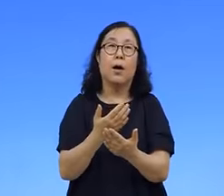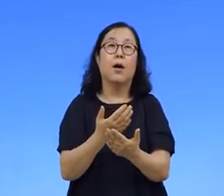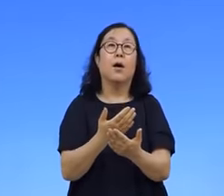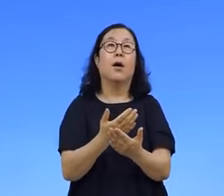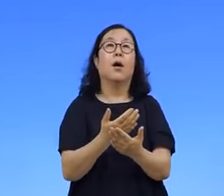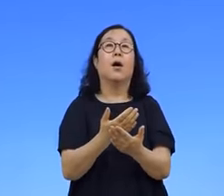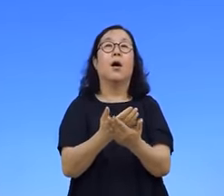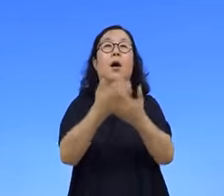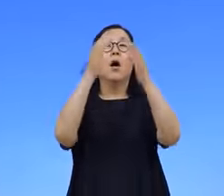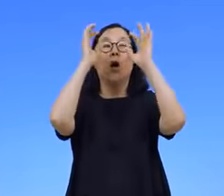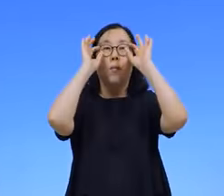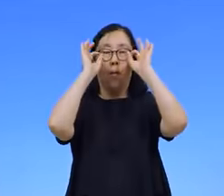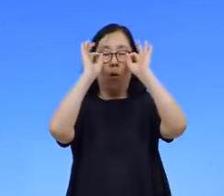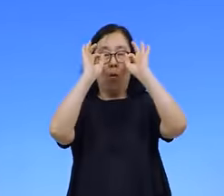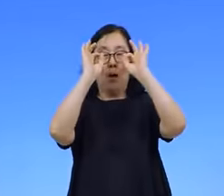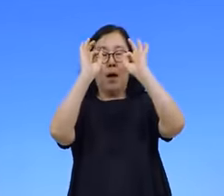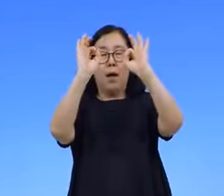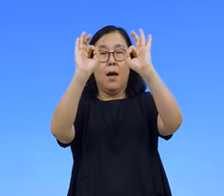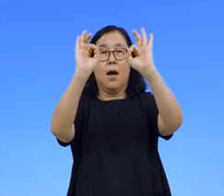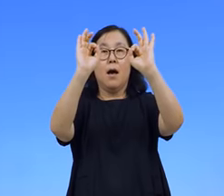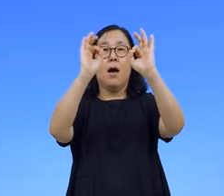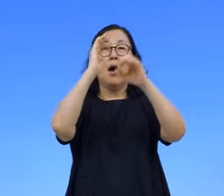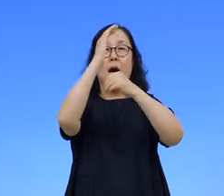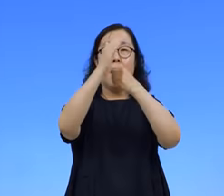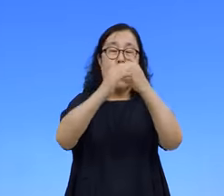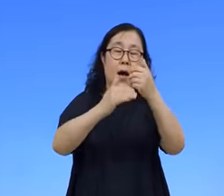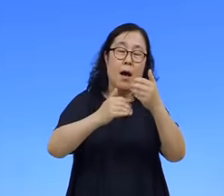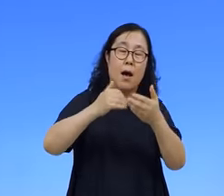보라 하나님 구원은